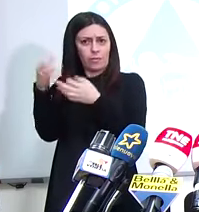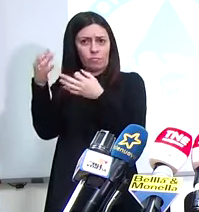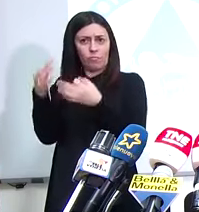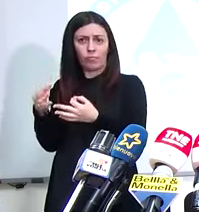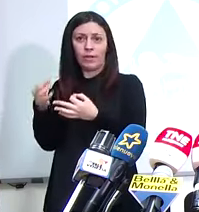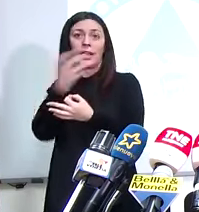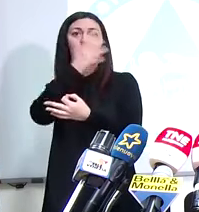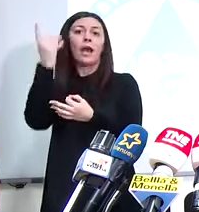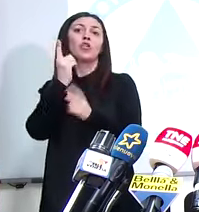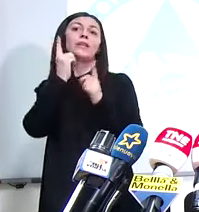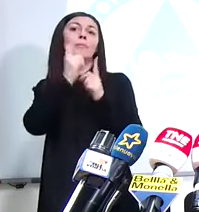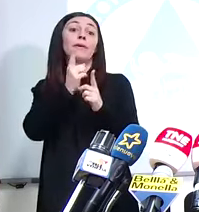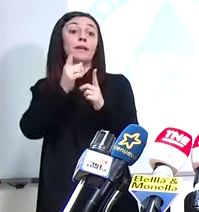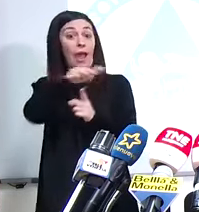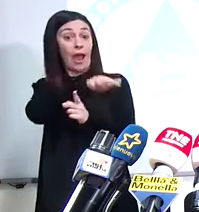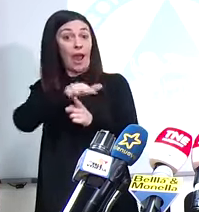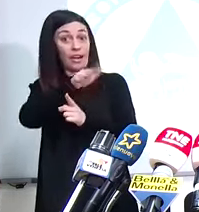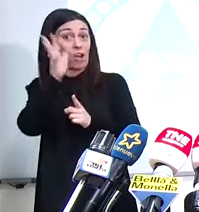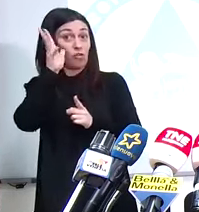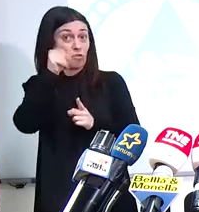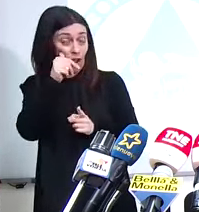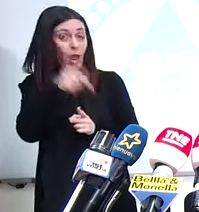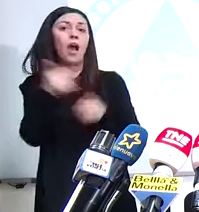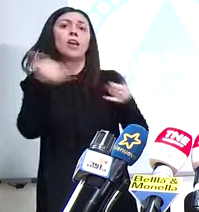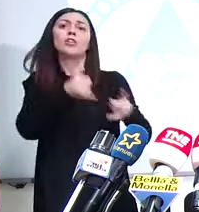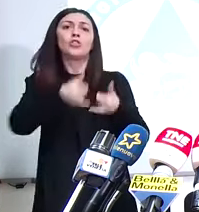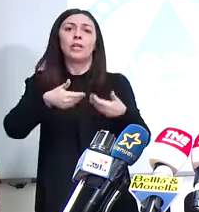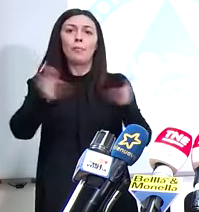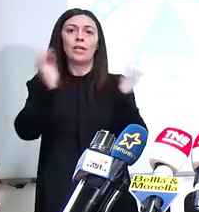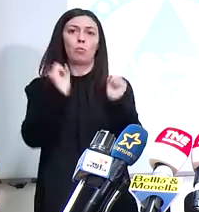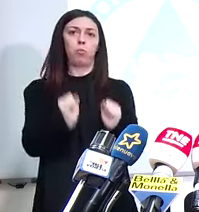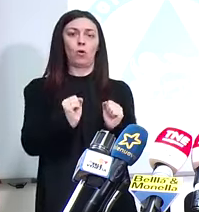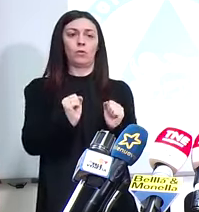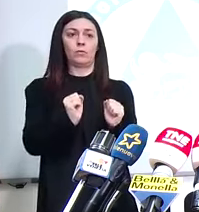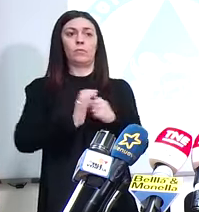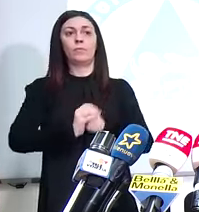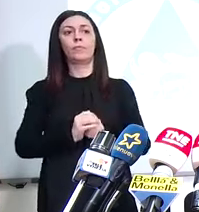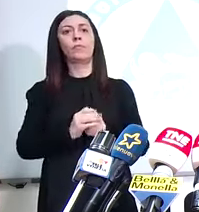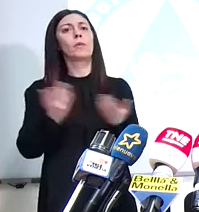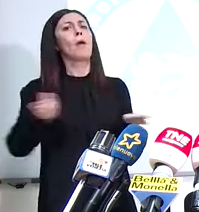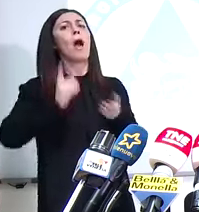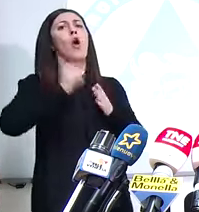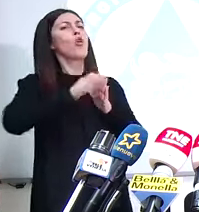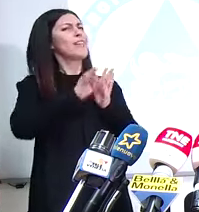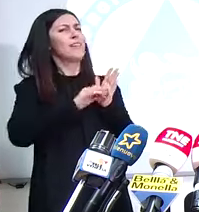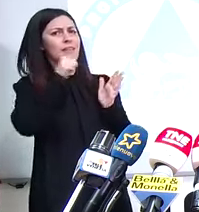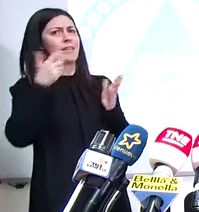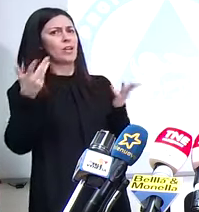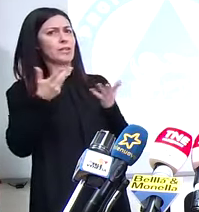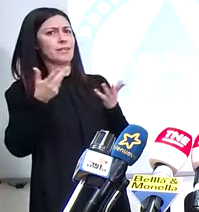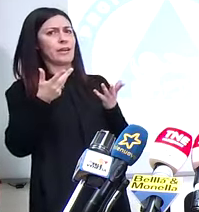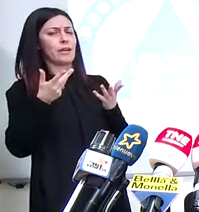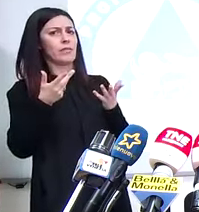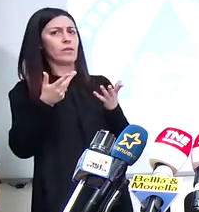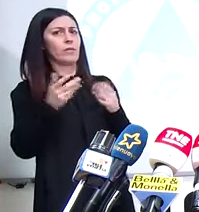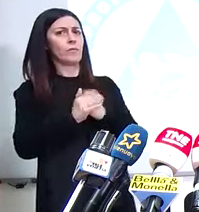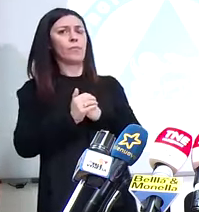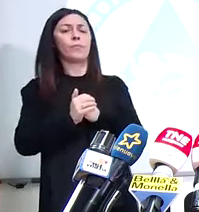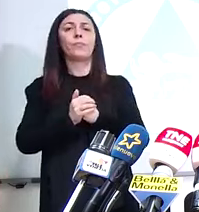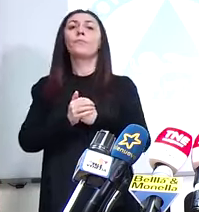bisogna segnare a giallo però per i rimpianti ma cosa serve l'ordinanza a quel punto se ci fosse un provvedimento governativo perché stabilisce